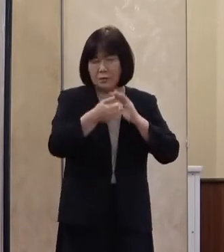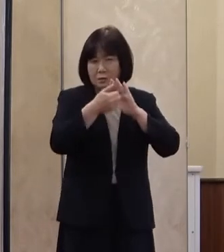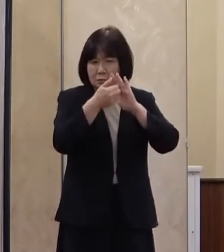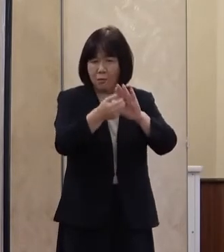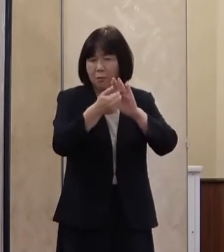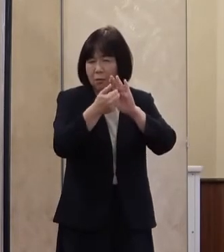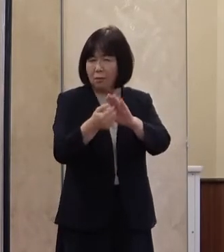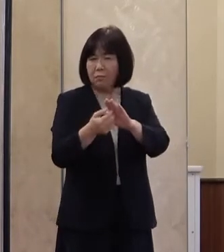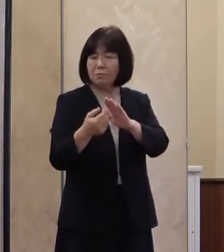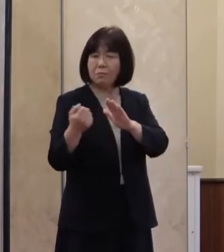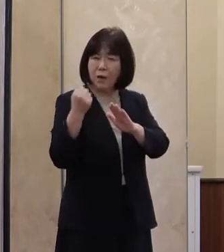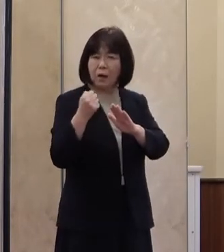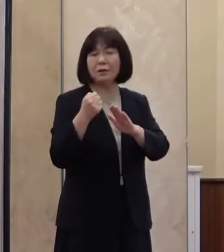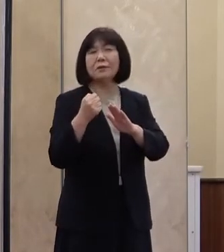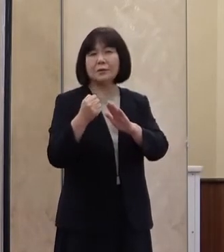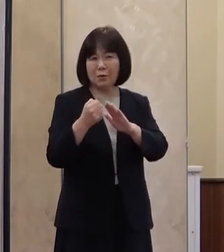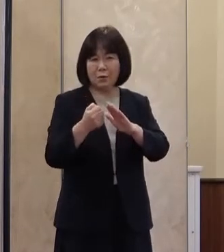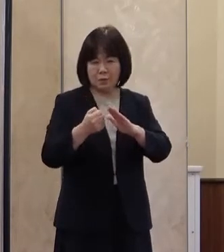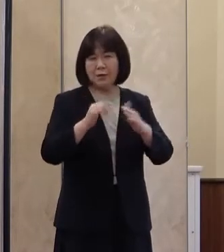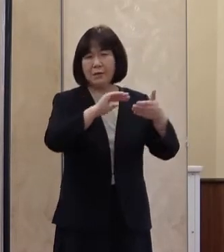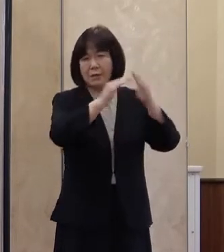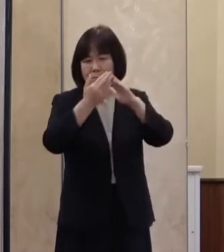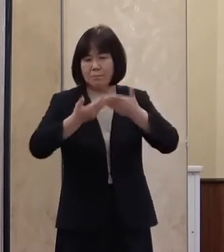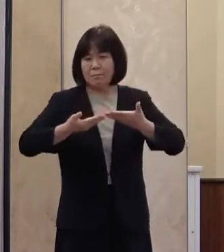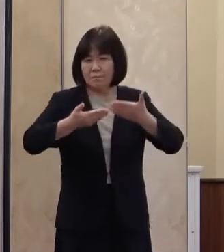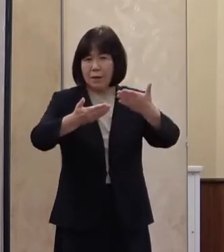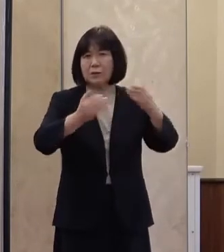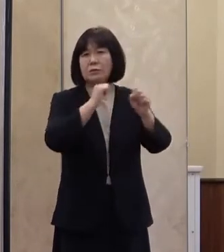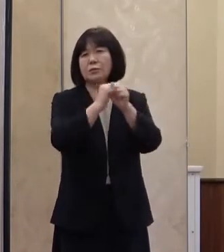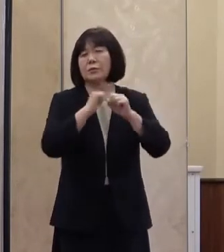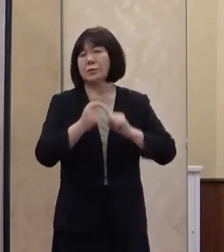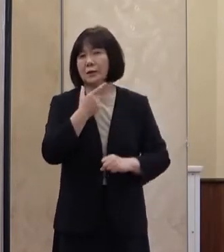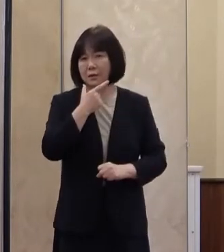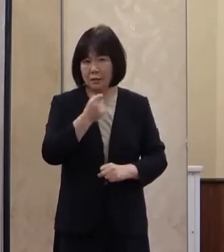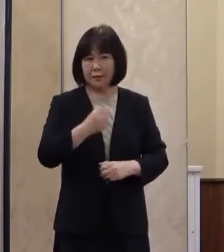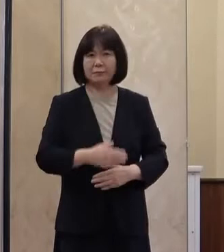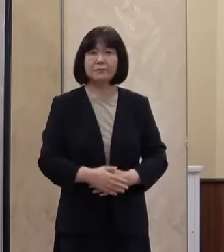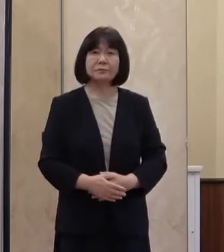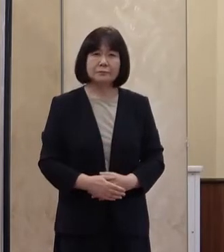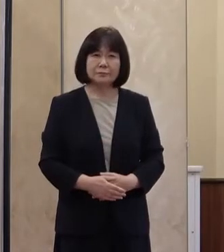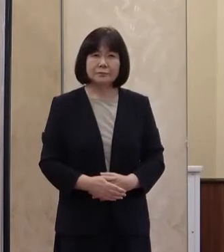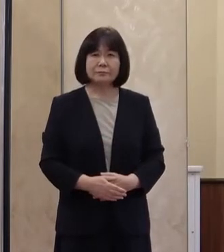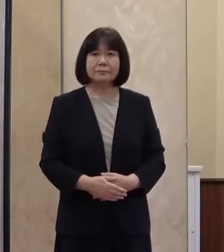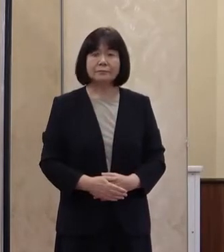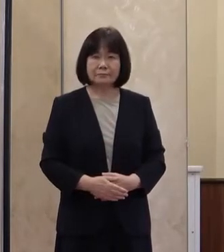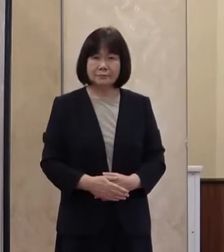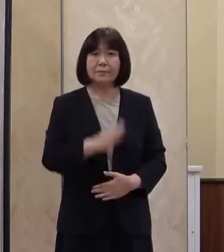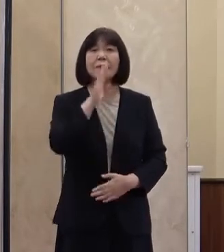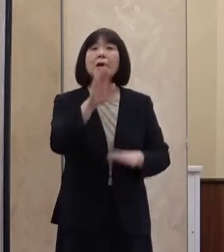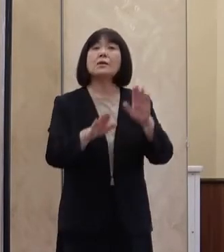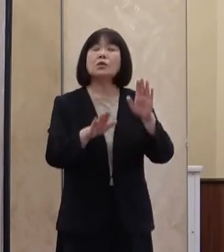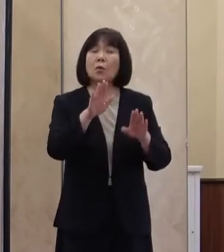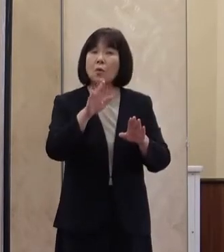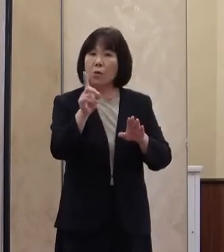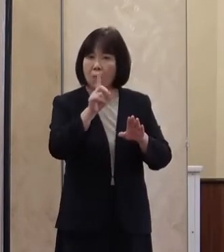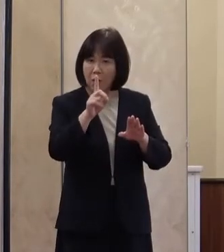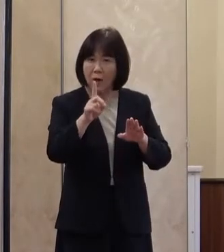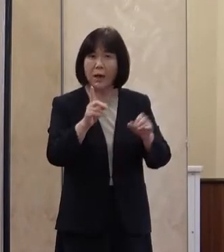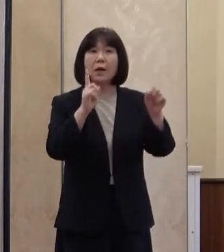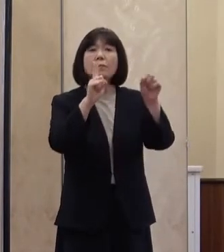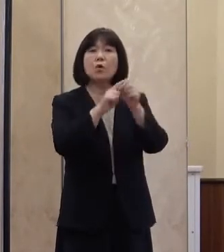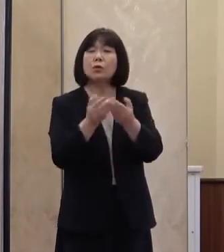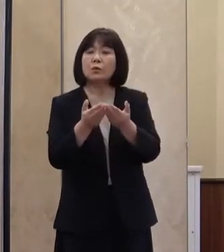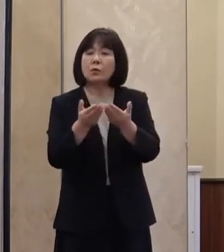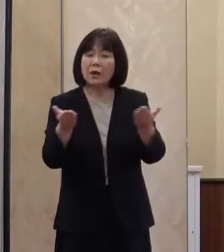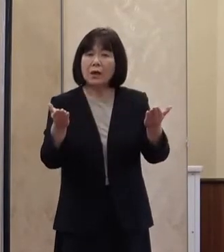強い繁華街のまちづくりというのをしていきたいと思います。 現状ですけども、目標店舗